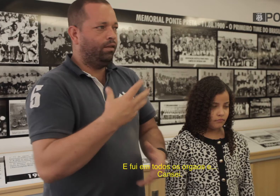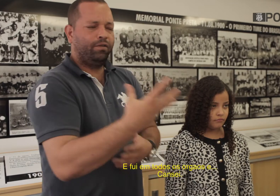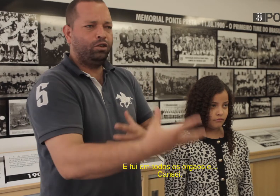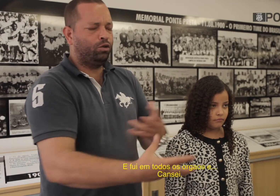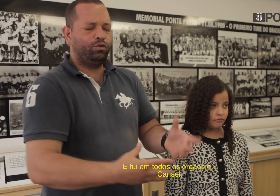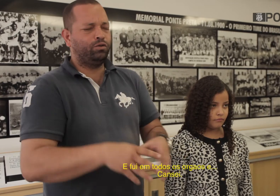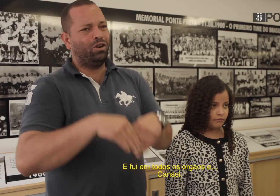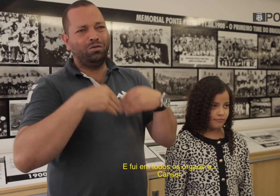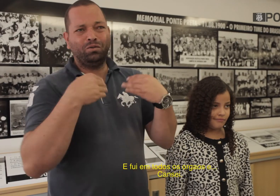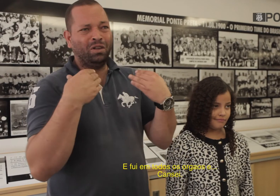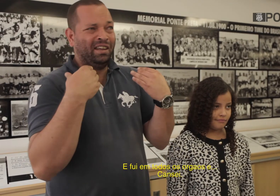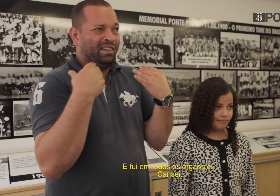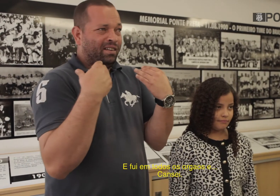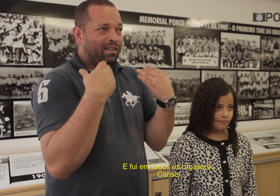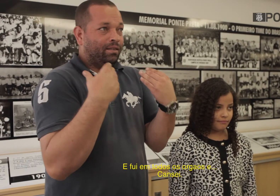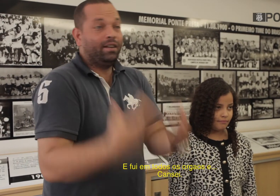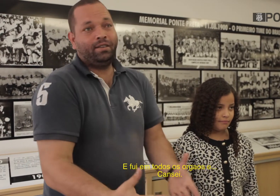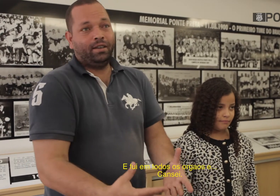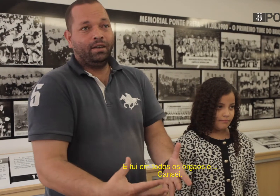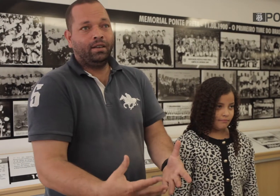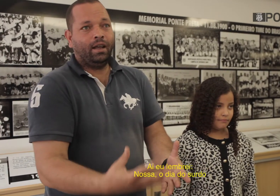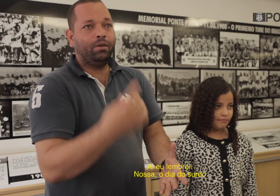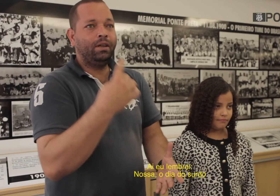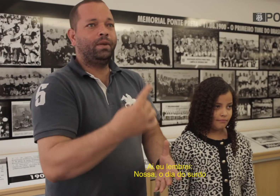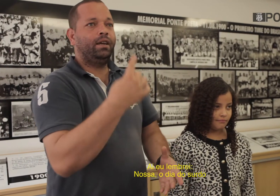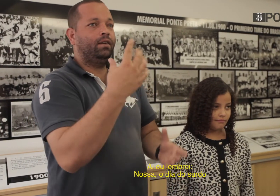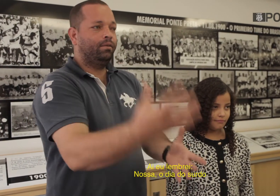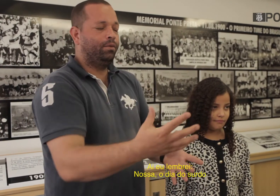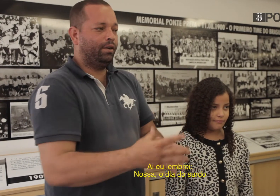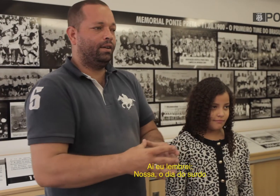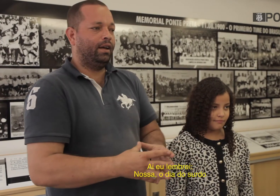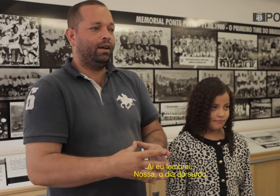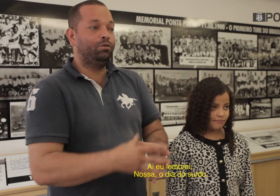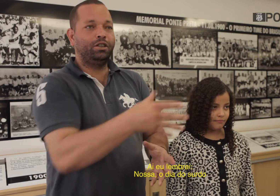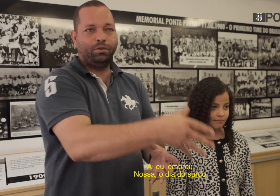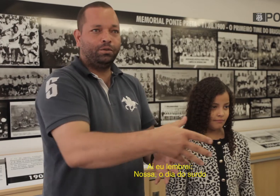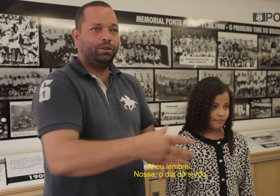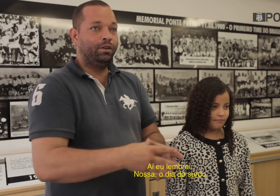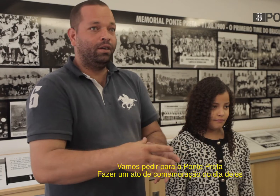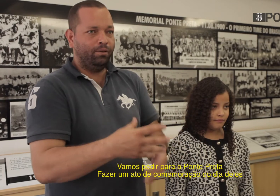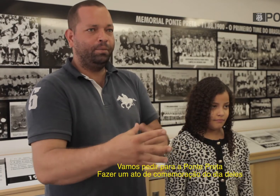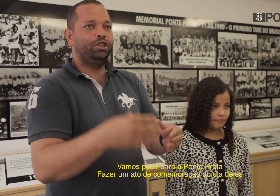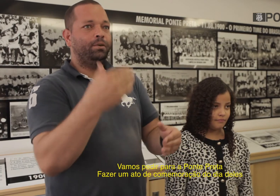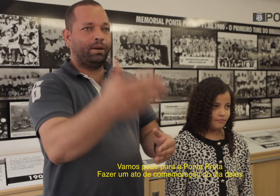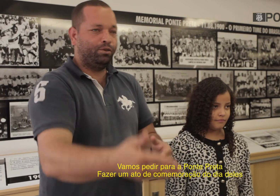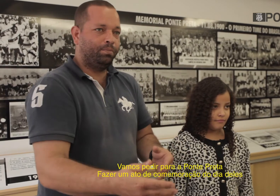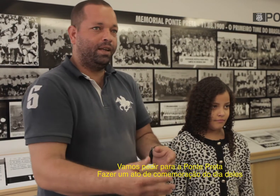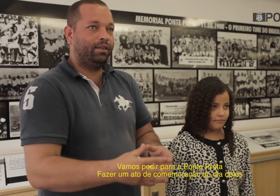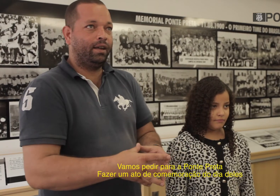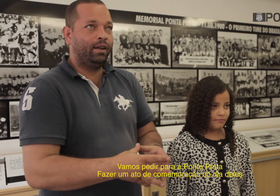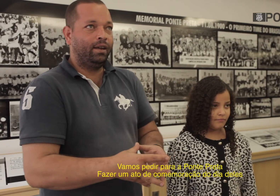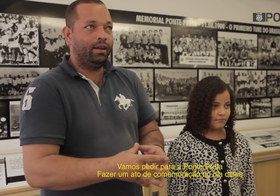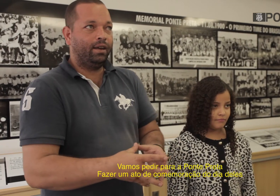e fui em todos os órgãos, cansei, aí eu lembrei, nossa, é o dia do surdo, vamos pedir para a